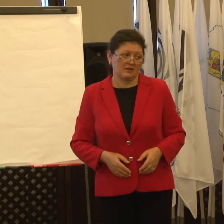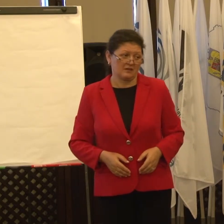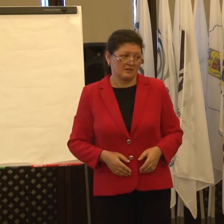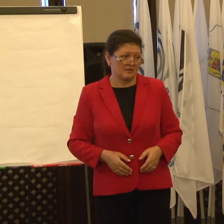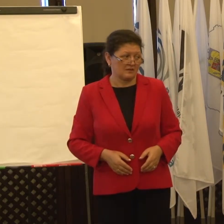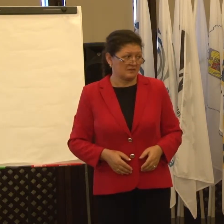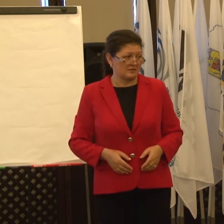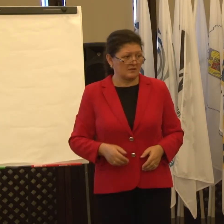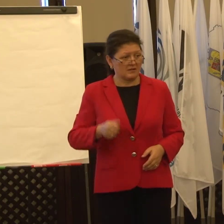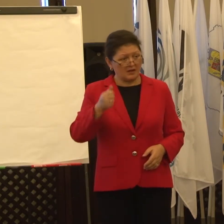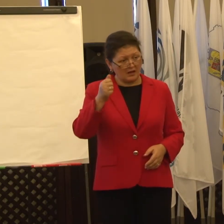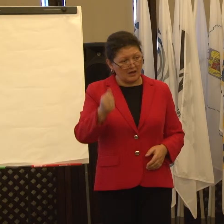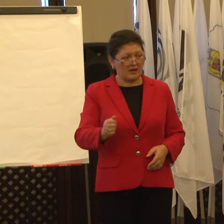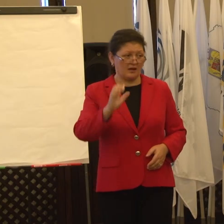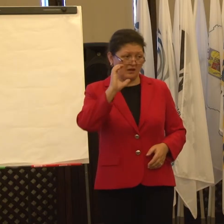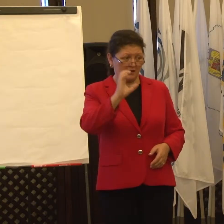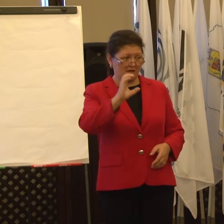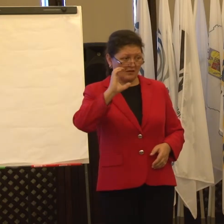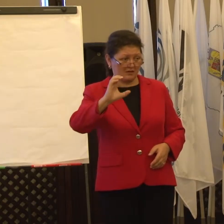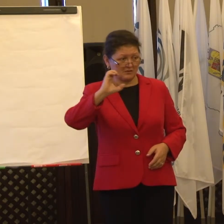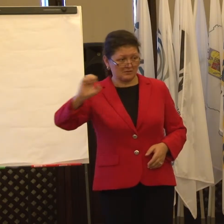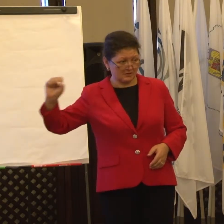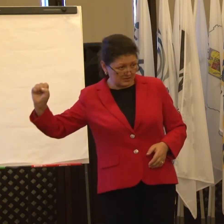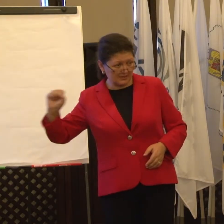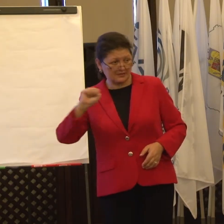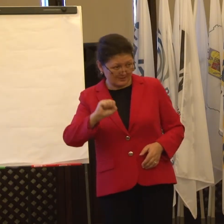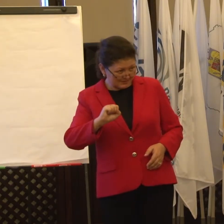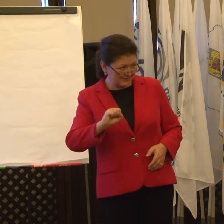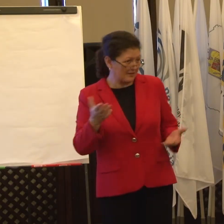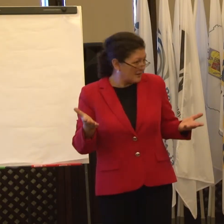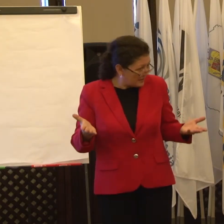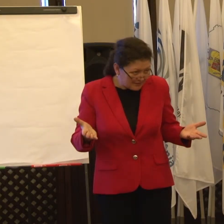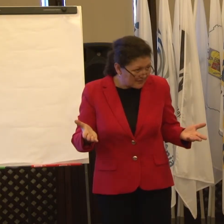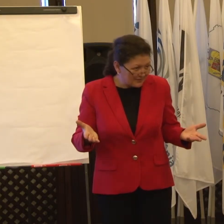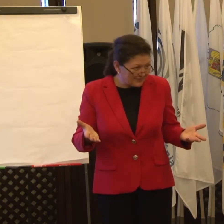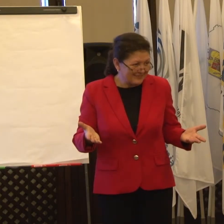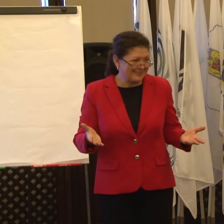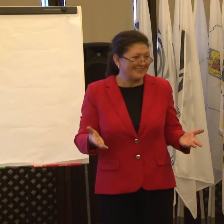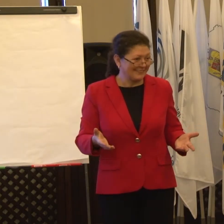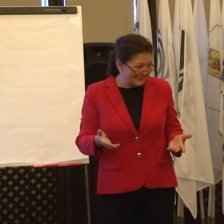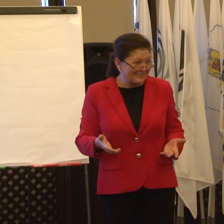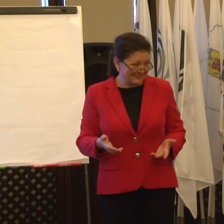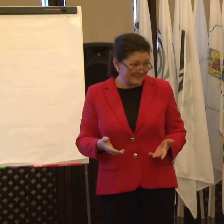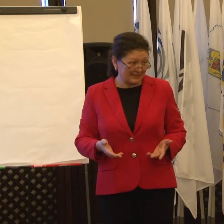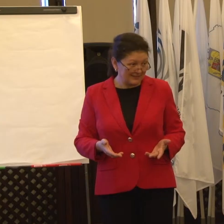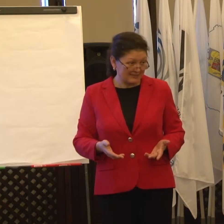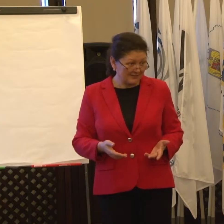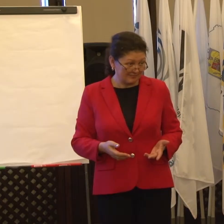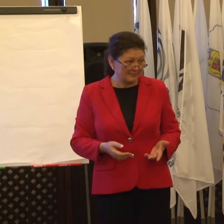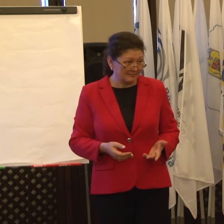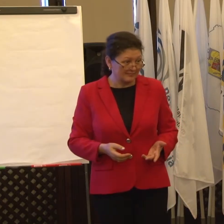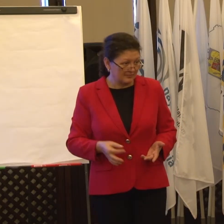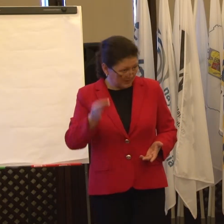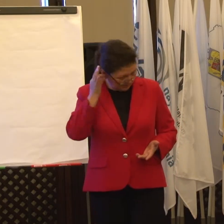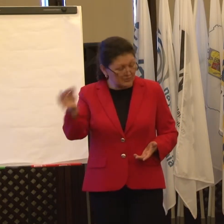accesibilitate, ce înseamnă? Să ai acces la tot ceea ce oferă societatea oricărui cetățean. Nu? Avem